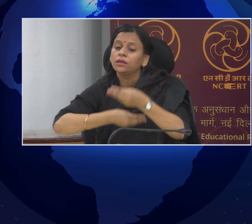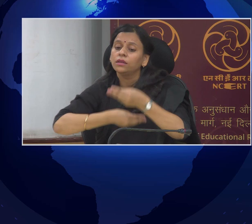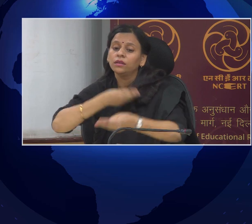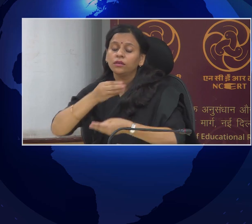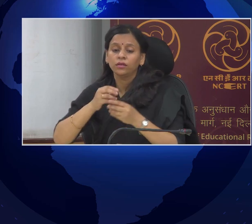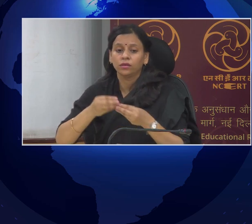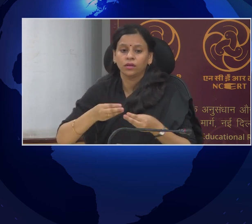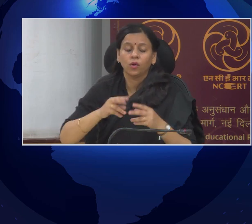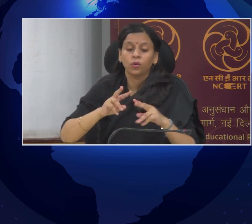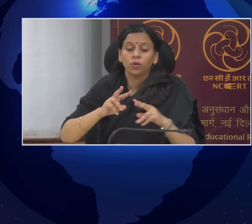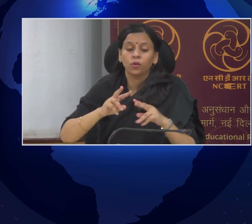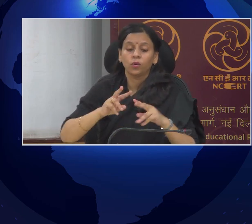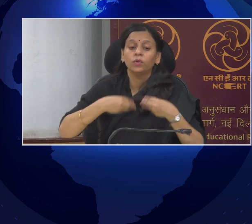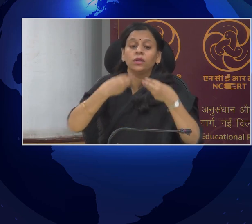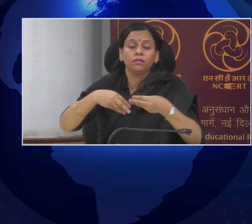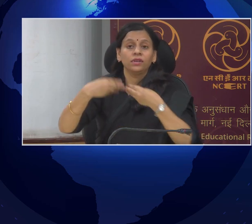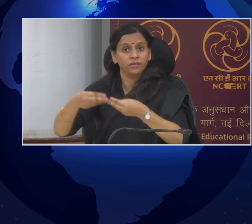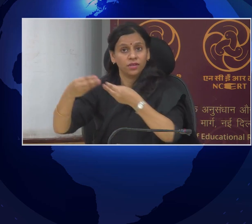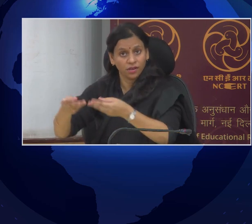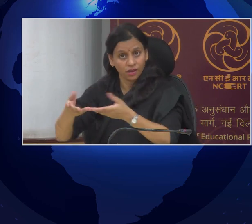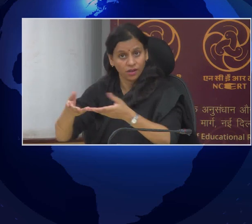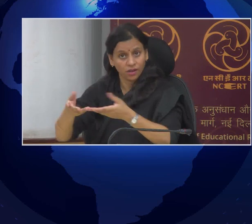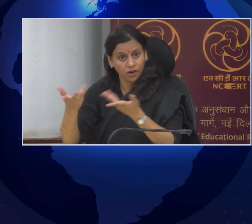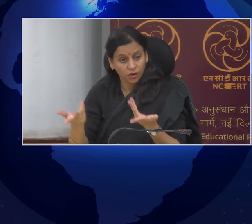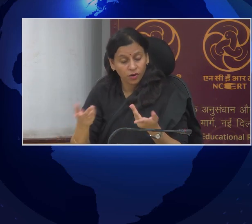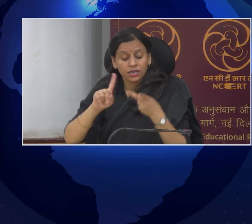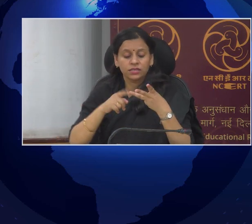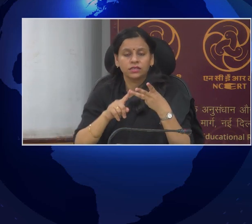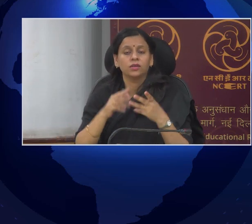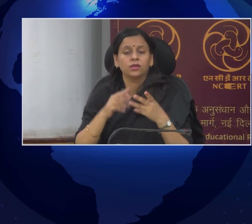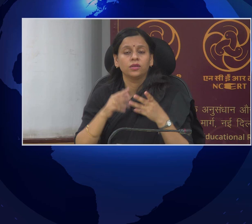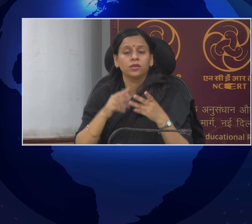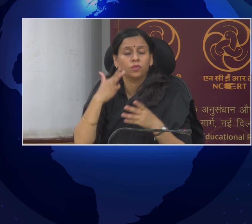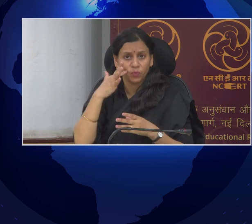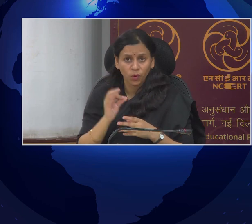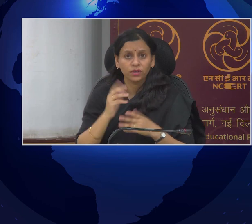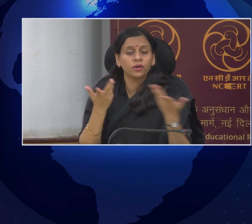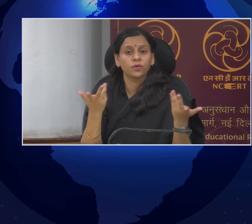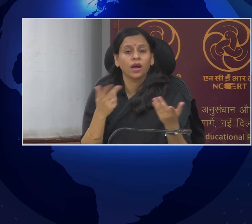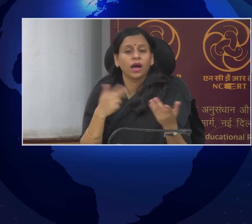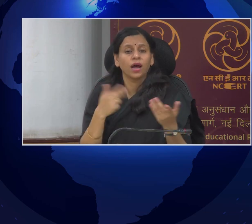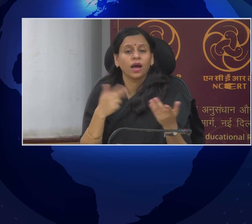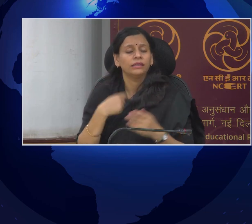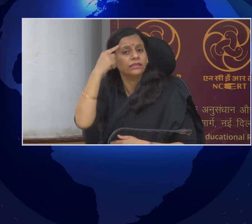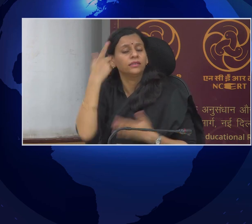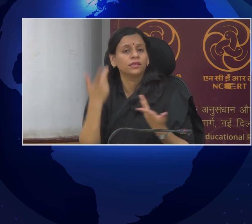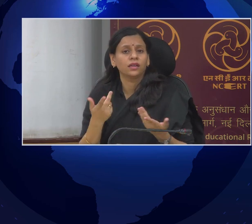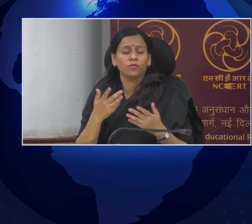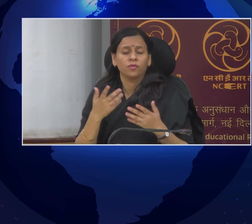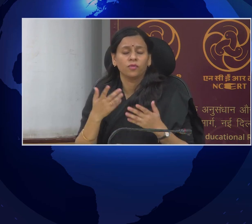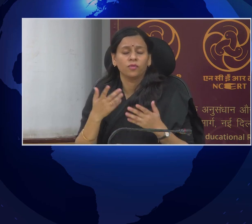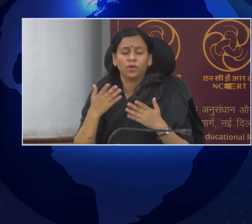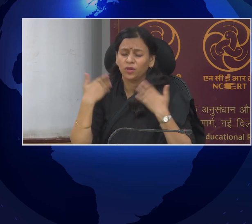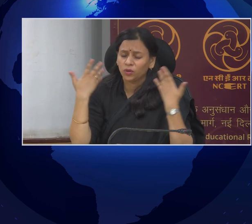कंटेंट को ट्रांजेक्शन करें, वो एक दूसरा पहलू है। और जो तीसरा जो सबसे अहम पहलू है जिसपे मुझे लगता है अभी